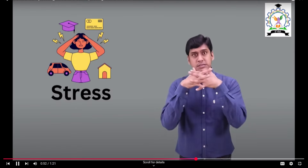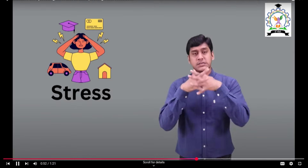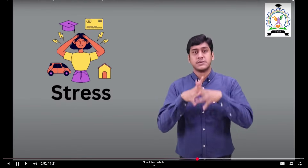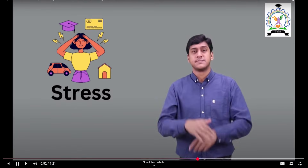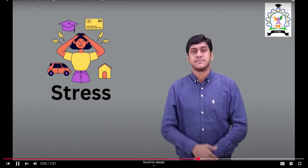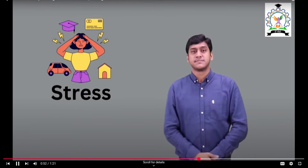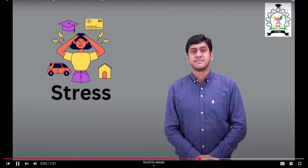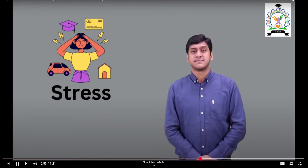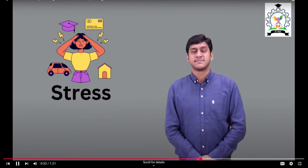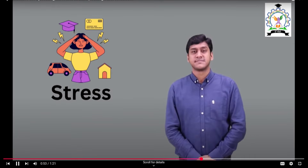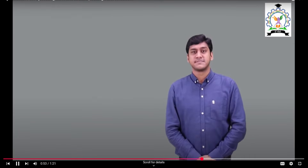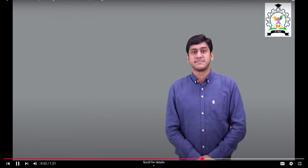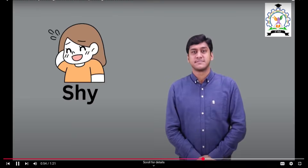तनाव,